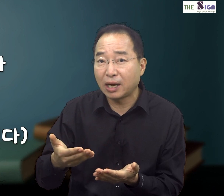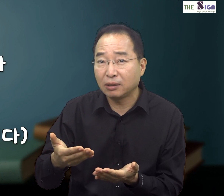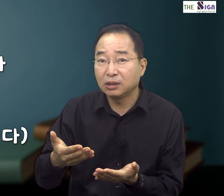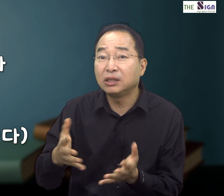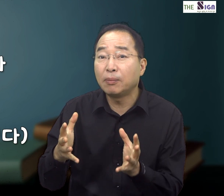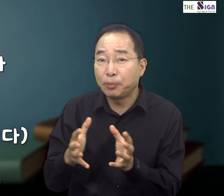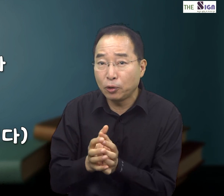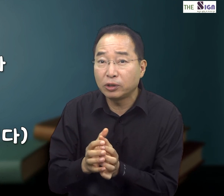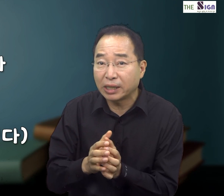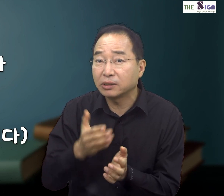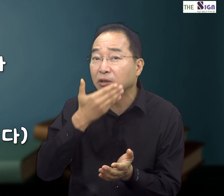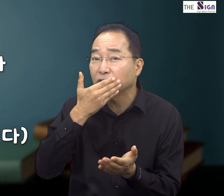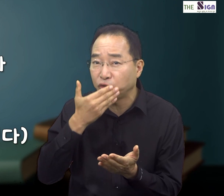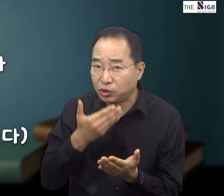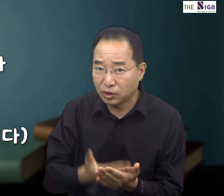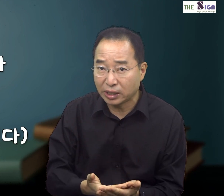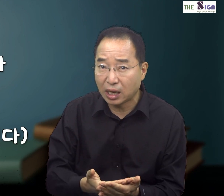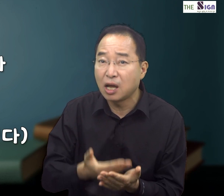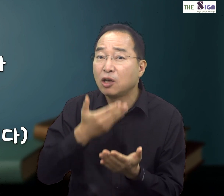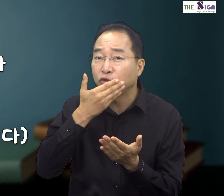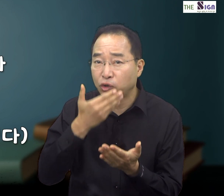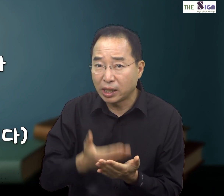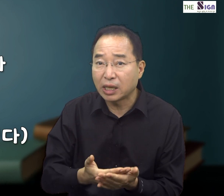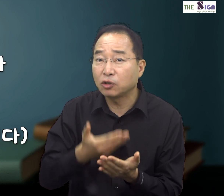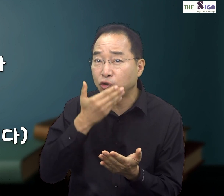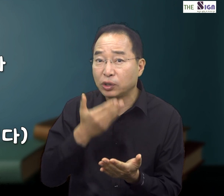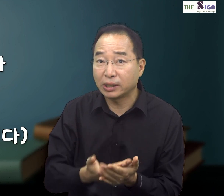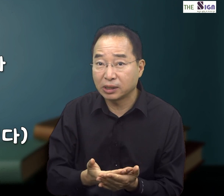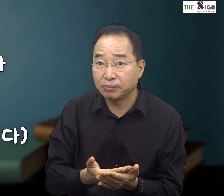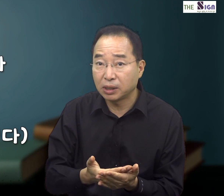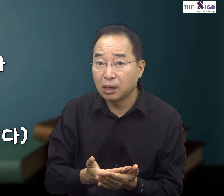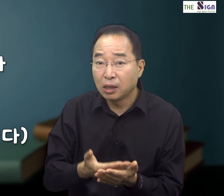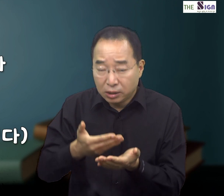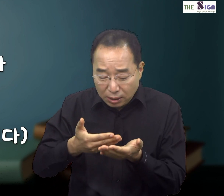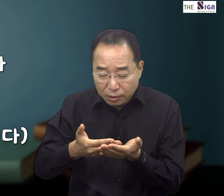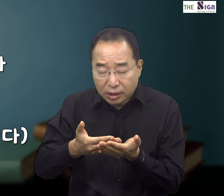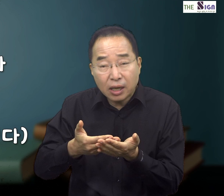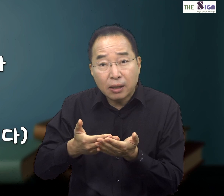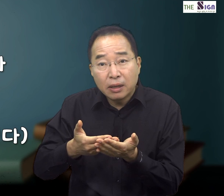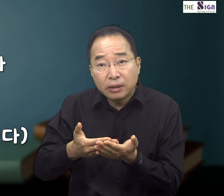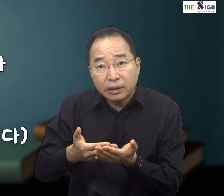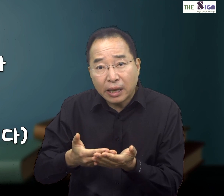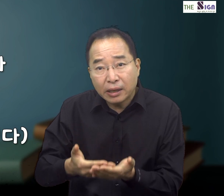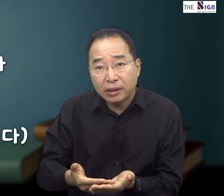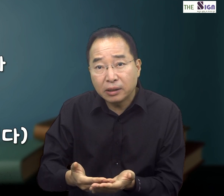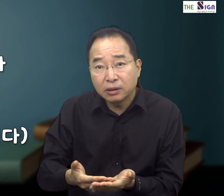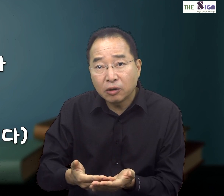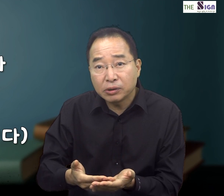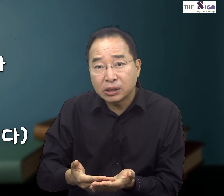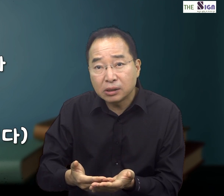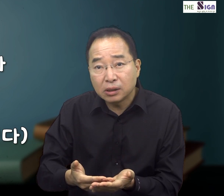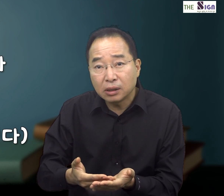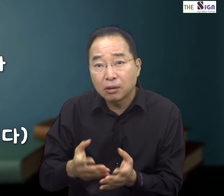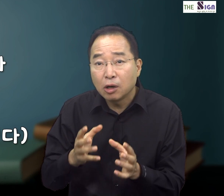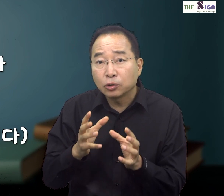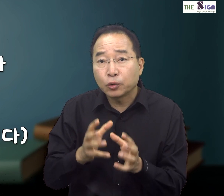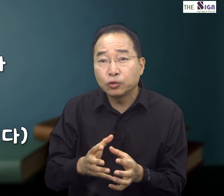귀중하다는 이런 표현을 같이 써요. 귀중하다. 귀하다, 귀중하다 씁니다. 그러다 보니까 내리는 것이